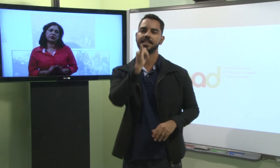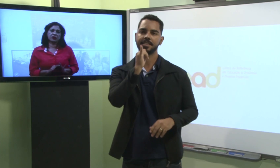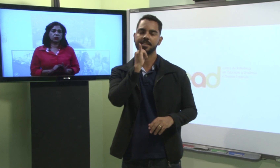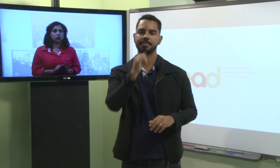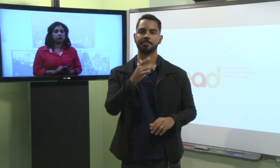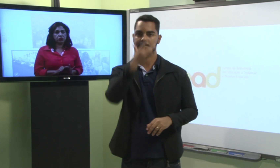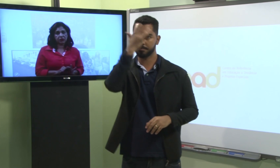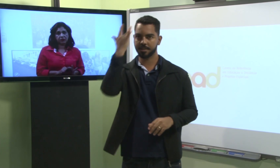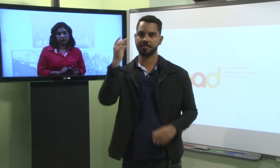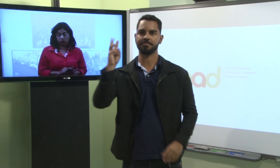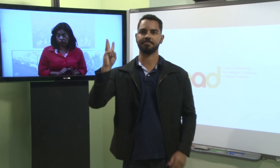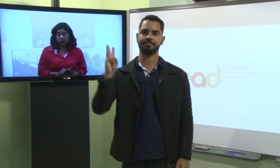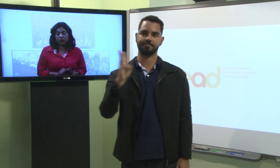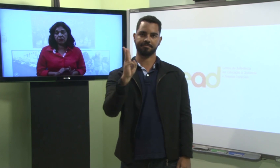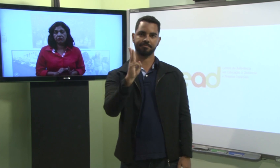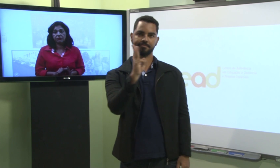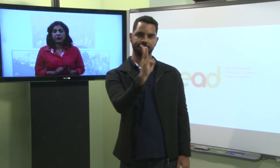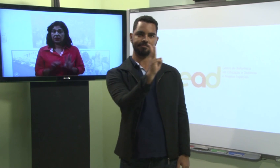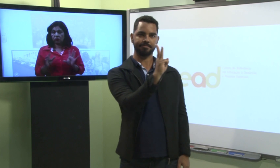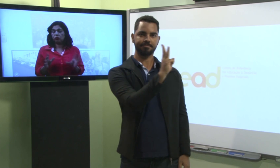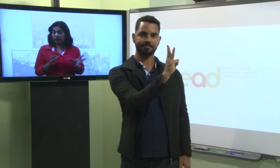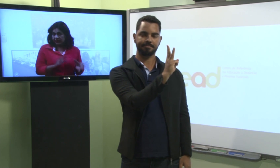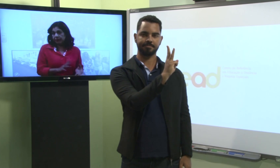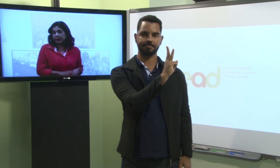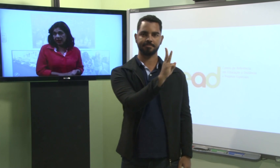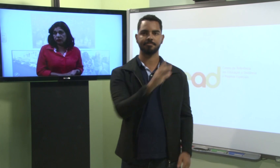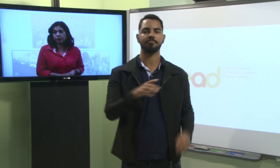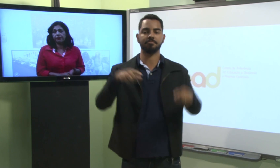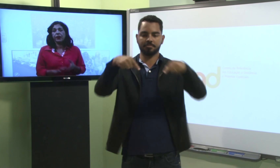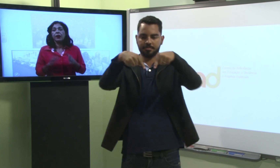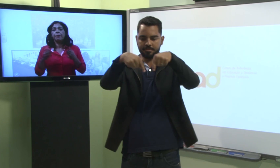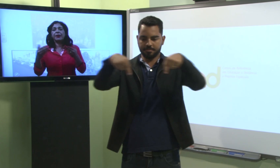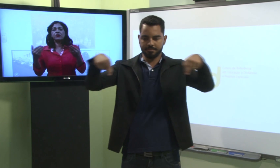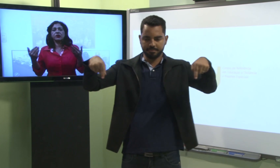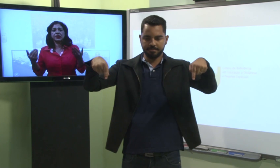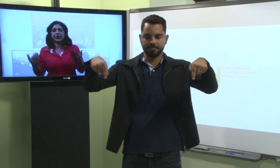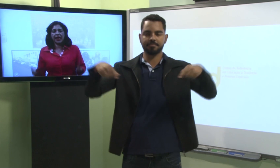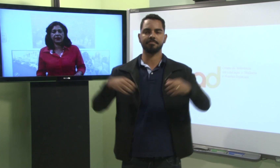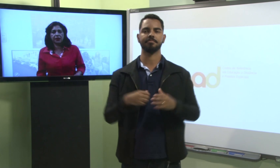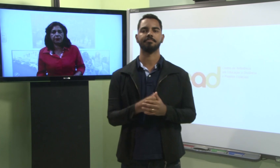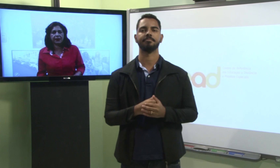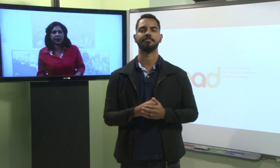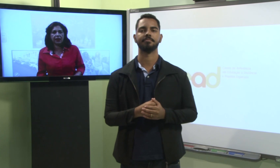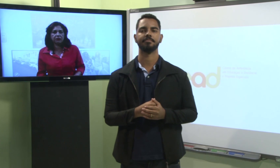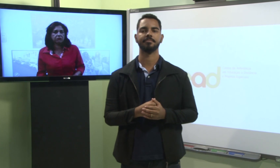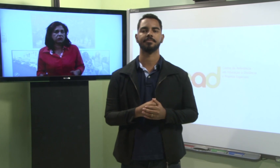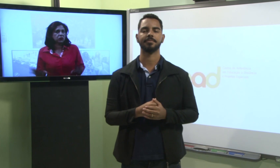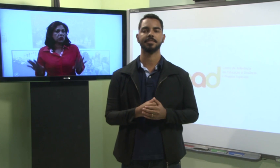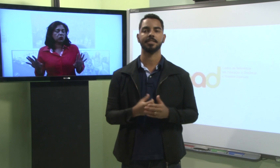pessoas andando juntas, que é um número determinado, pessoas sentadas na plateia, um